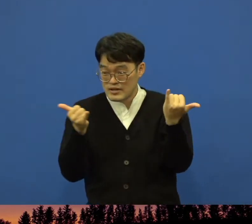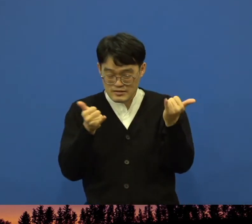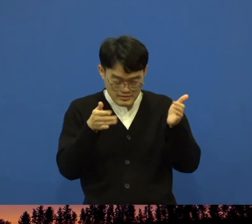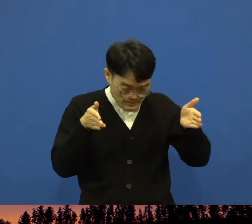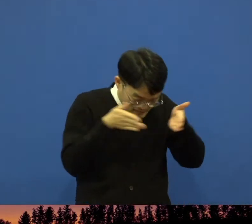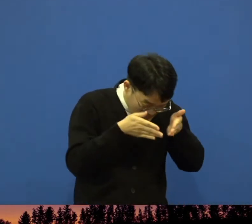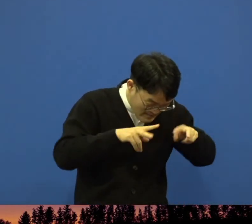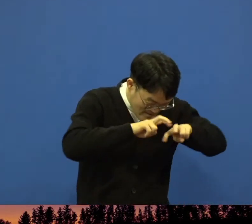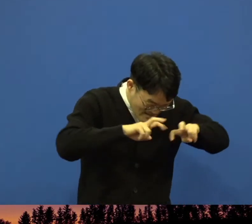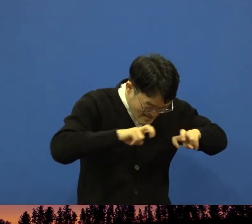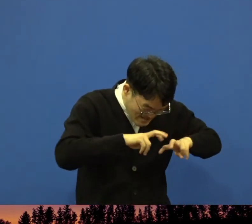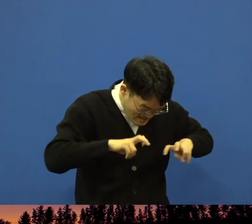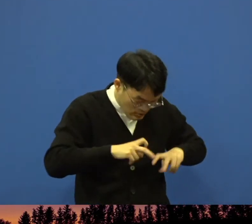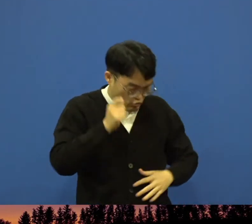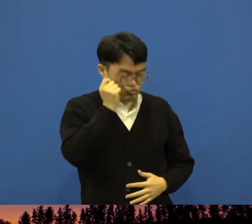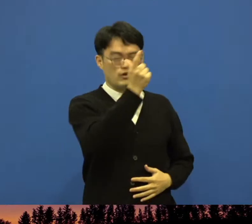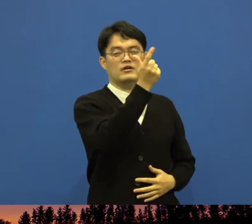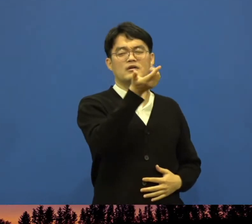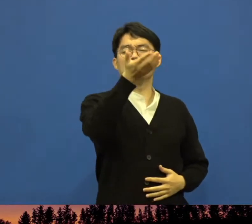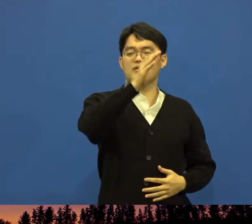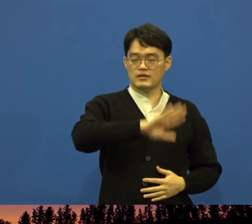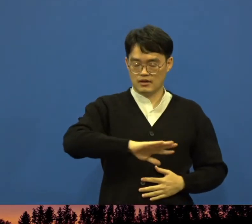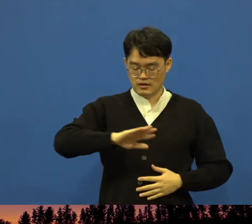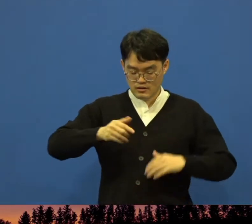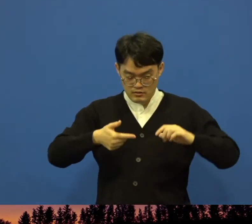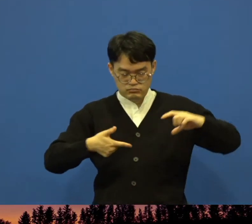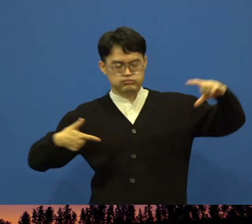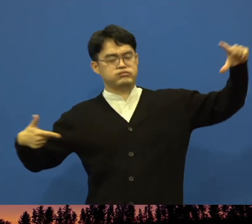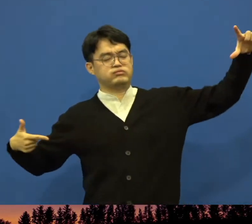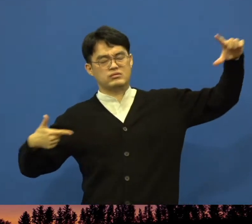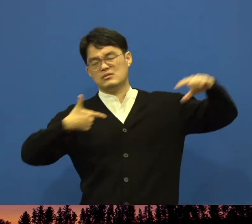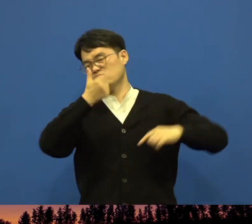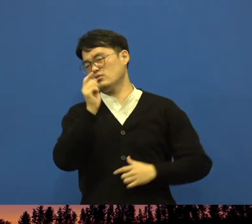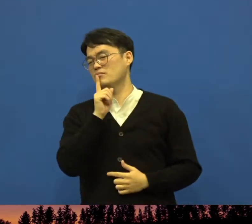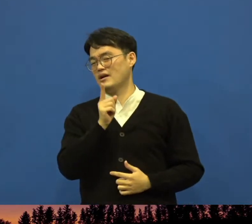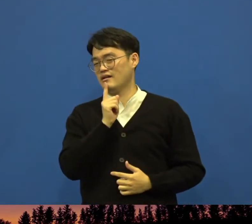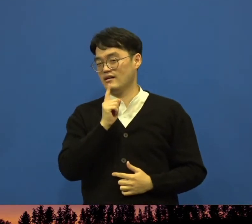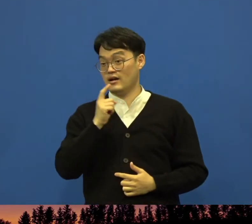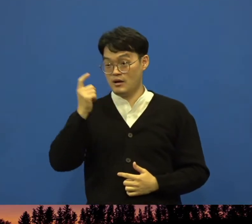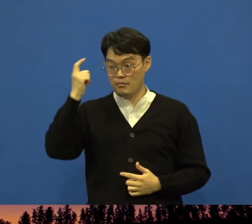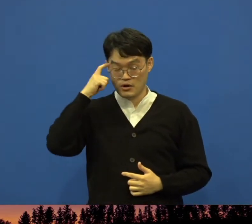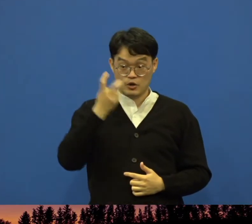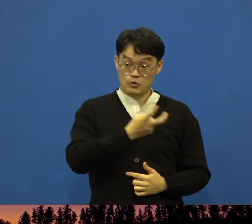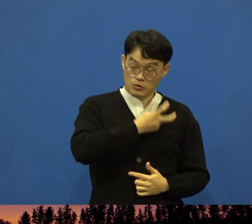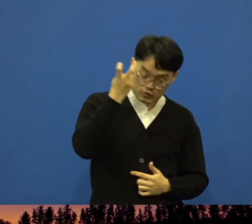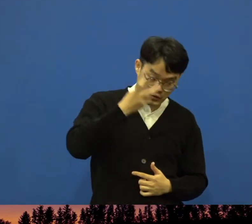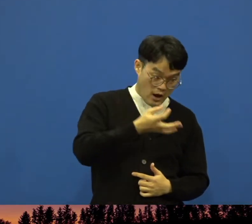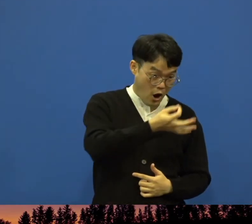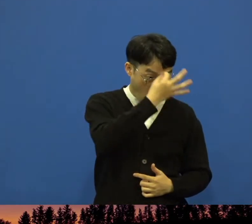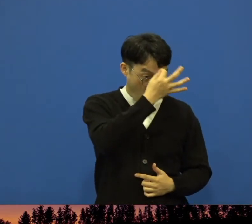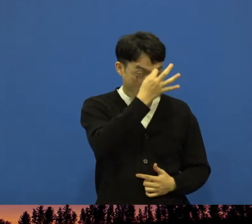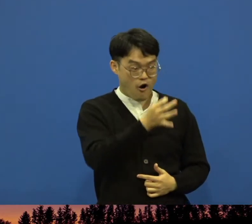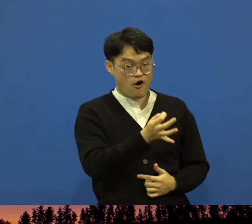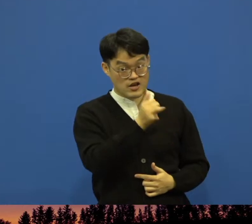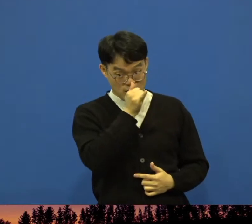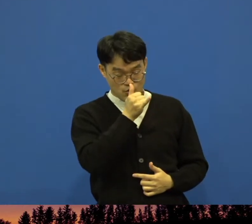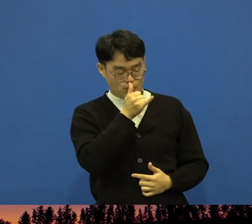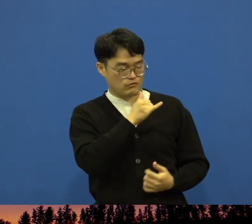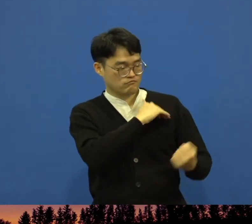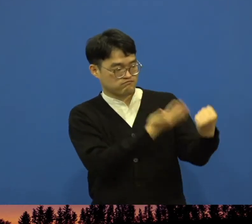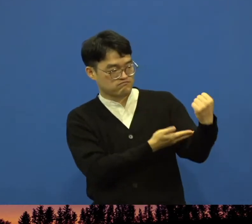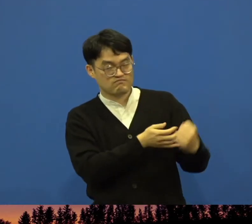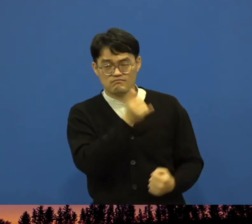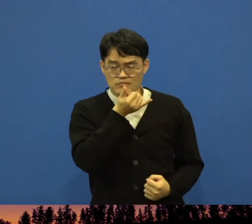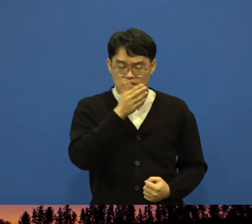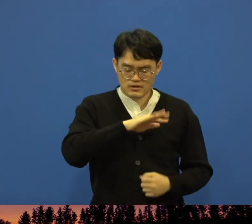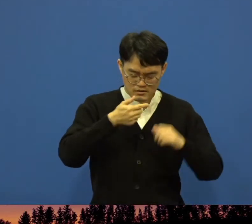이렇게 얘기하죠. 그래서 머리는 좋고 기술도 있고 재능도 있는데 전체를 보는 능력이